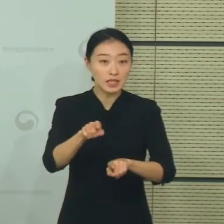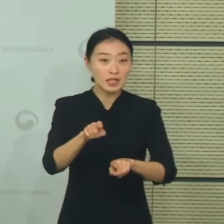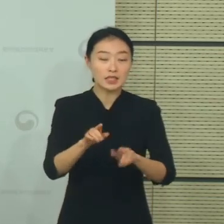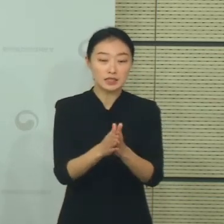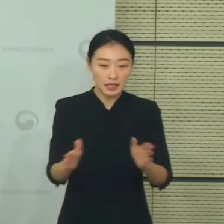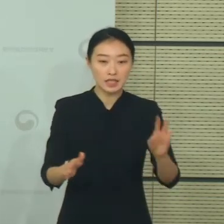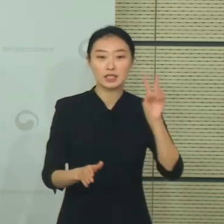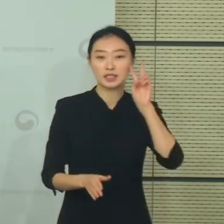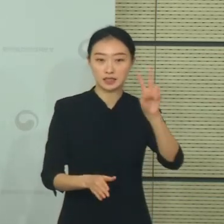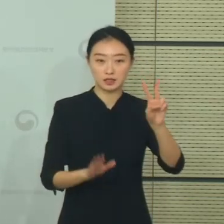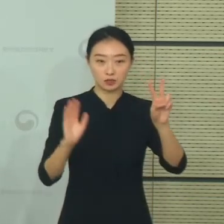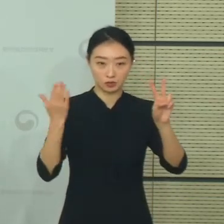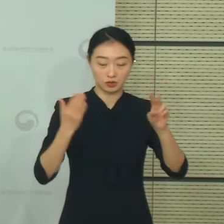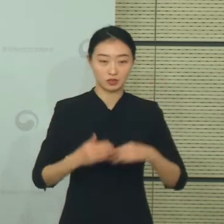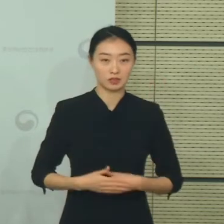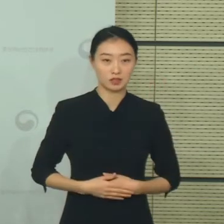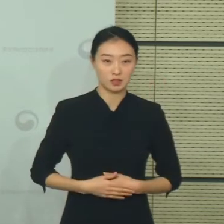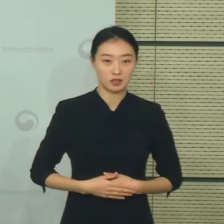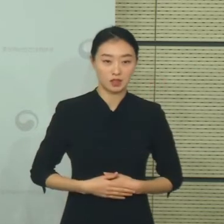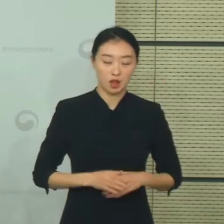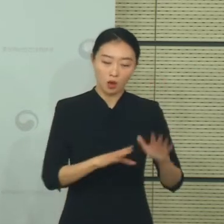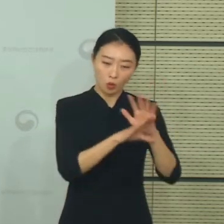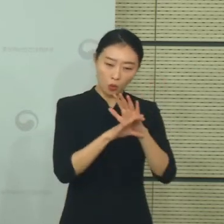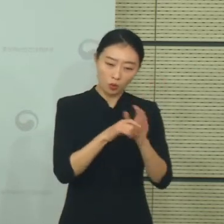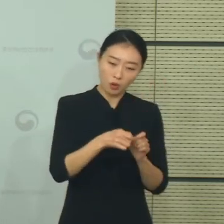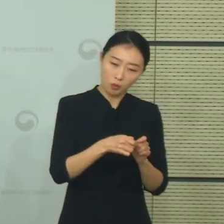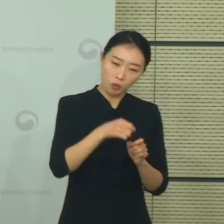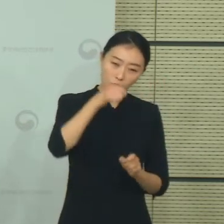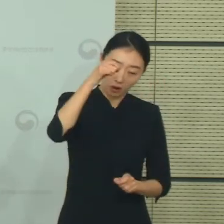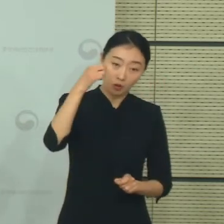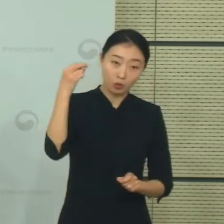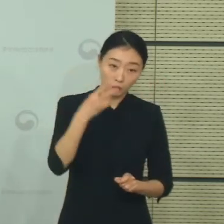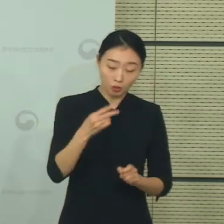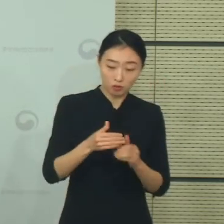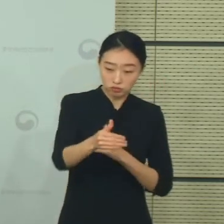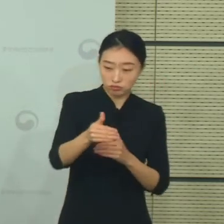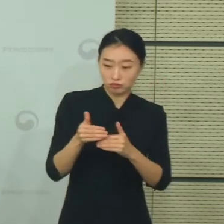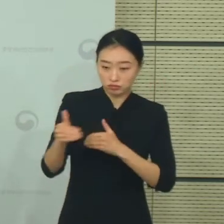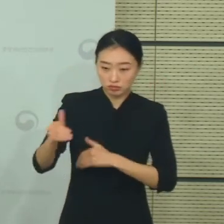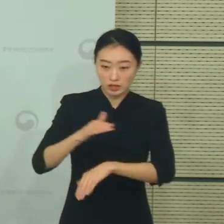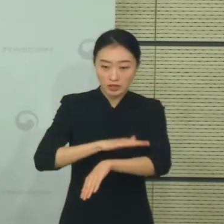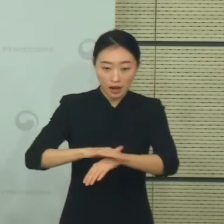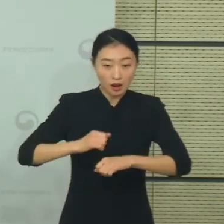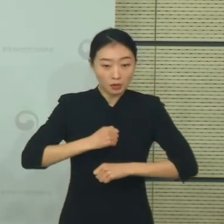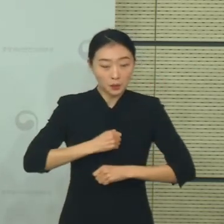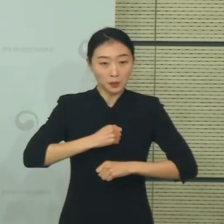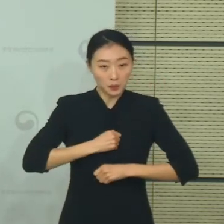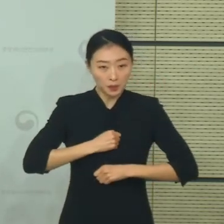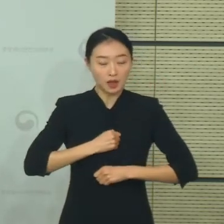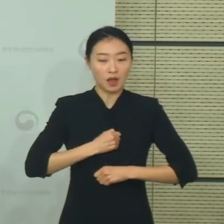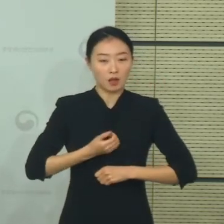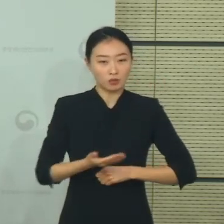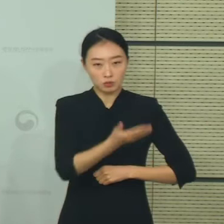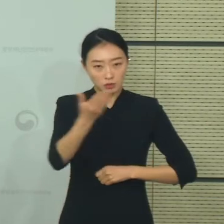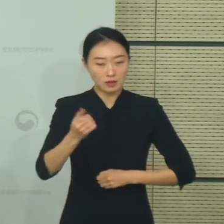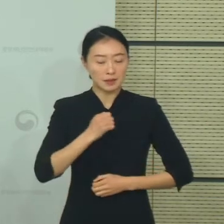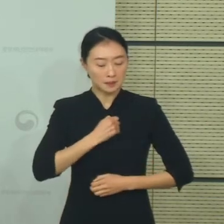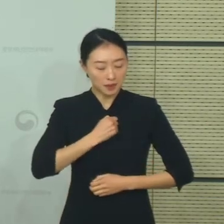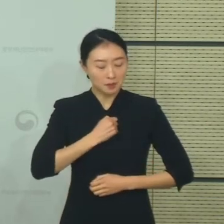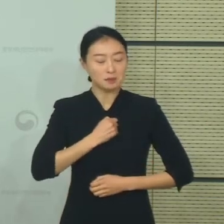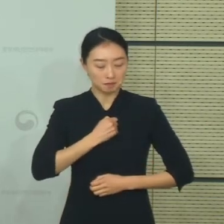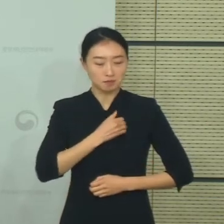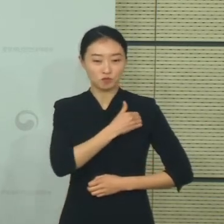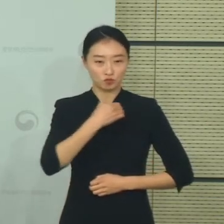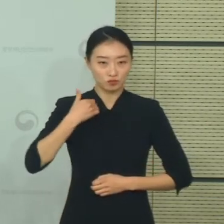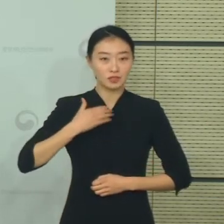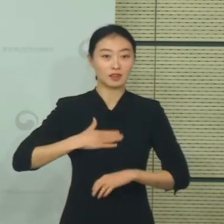오랜 기간 지속되고 있는 코로나19의 위험과 사회적 거리두기 노력에 많이 힘들고 답답하실 것이라고 생각을 합니다.